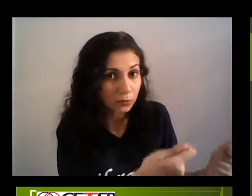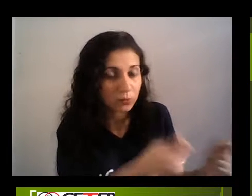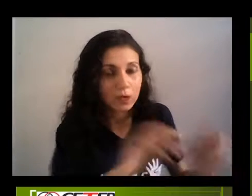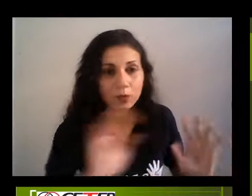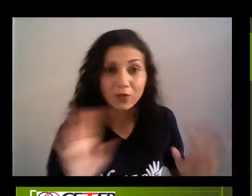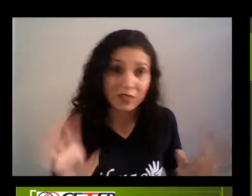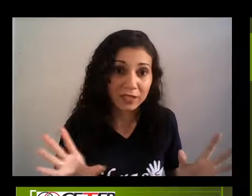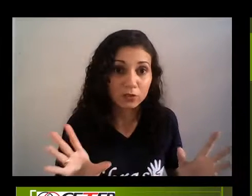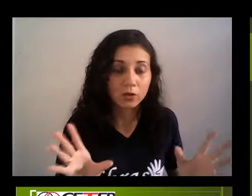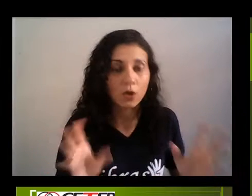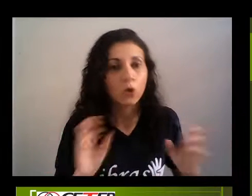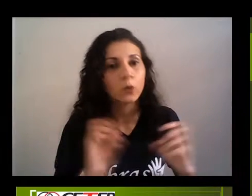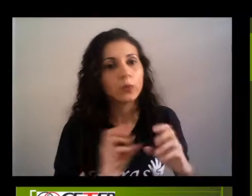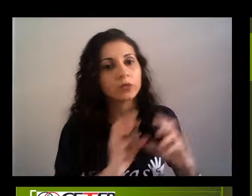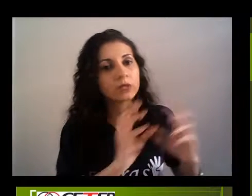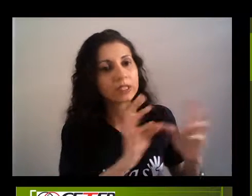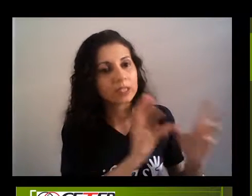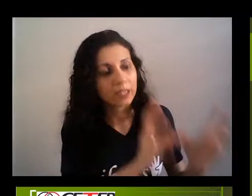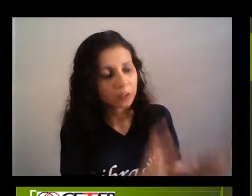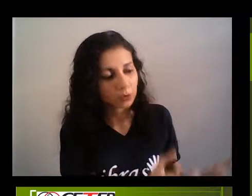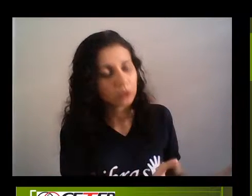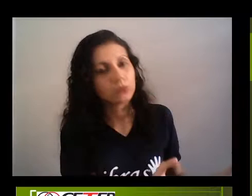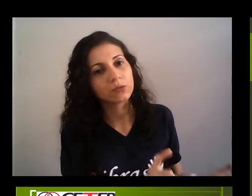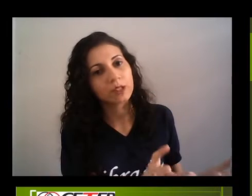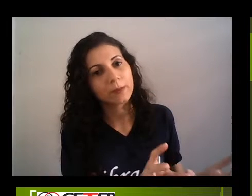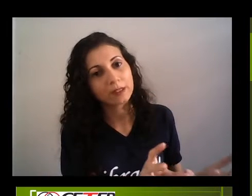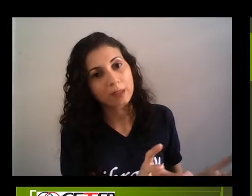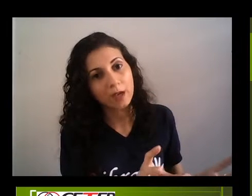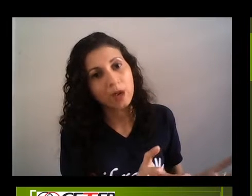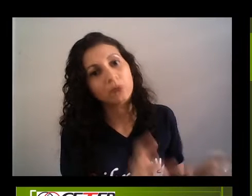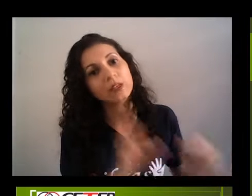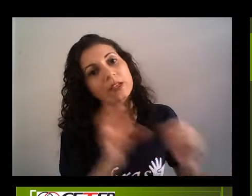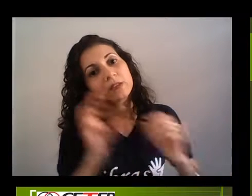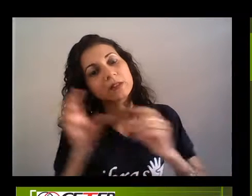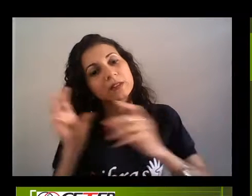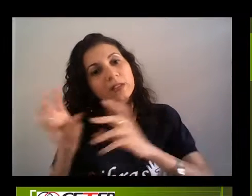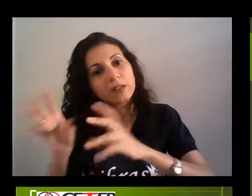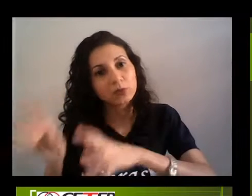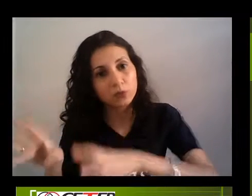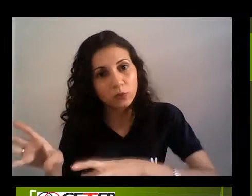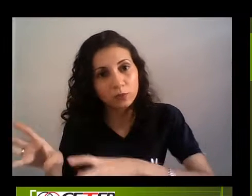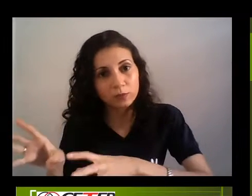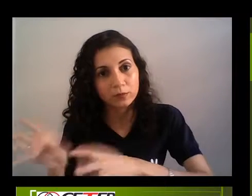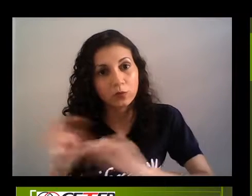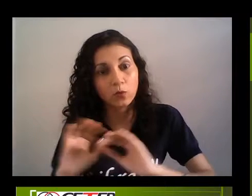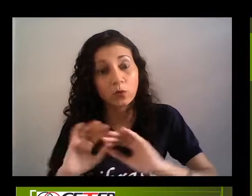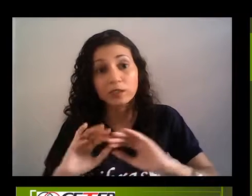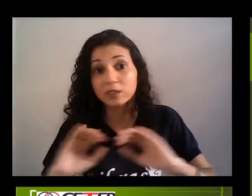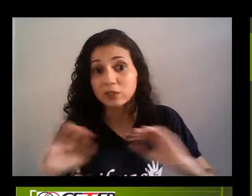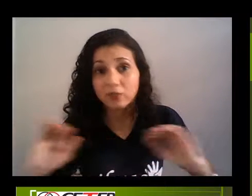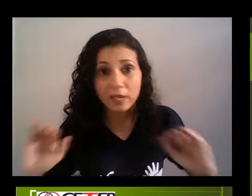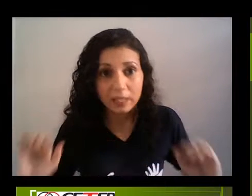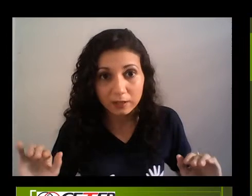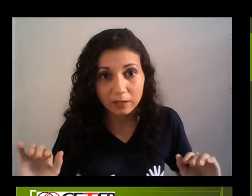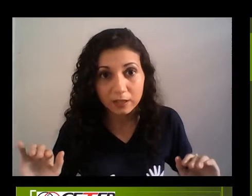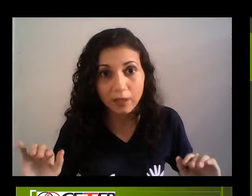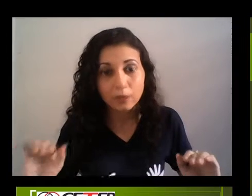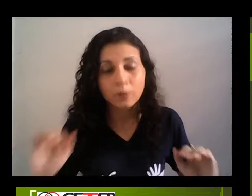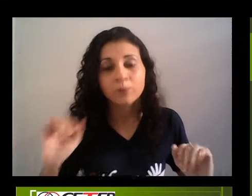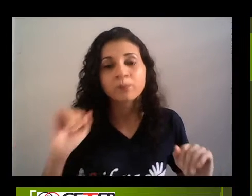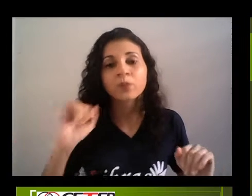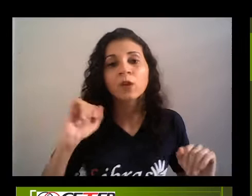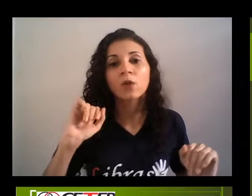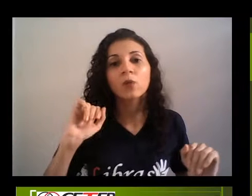sinalizado. Não é isso. O português tem a sua estrutura gramatical e a Libras tem a sua. São coisas diferentes,